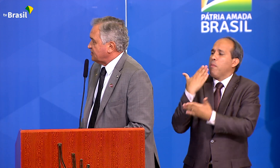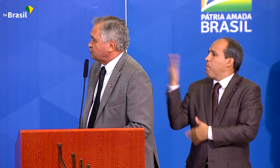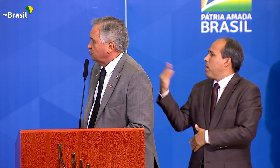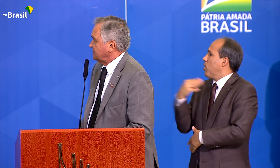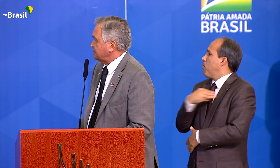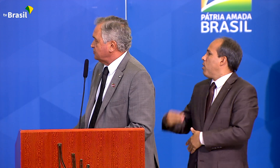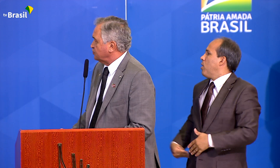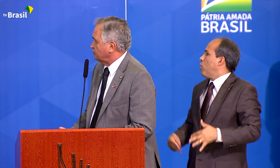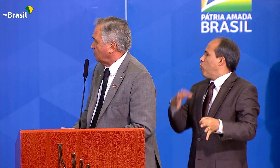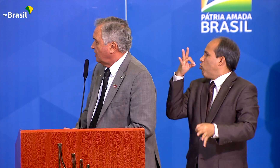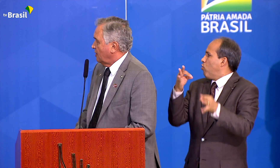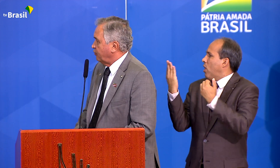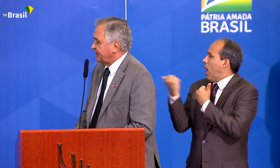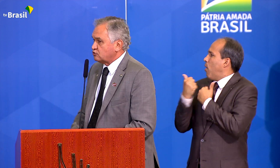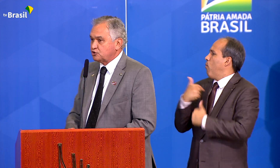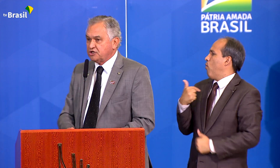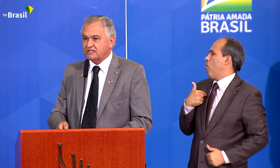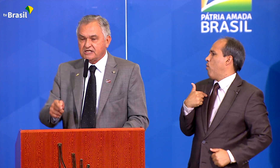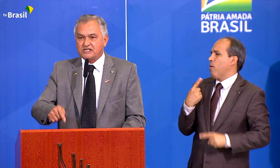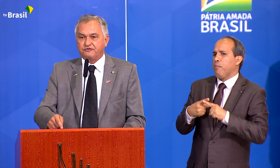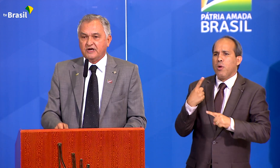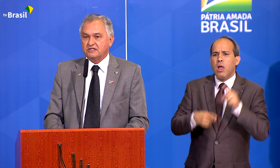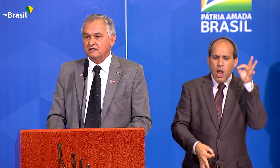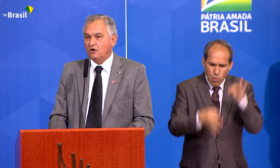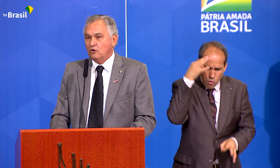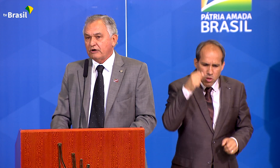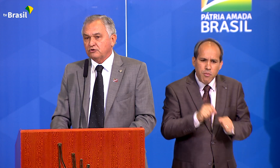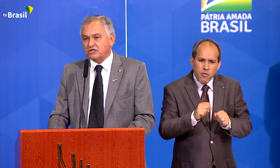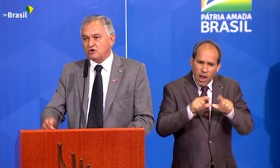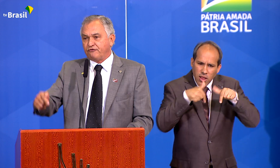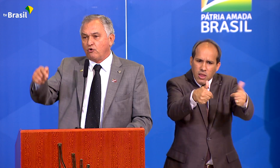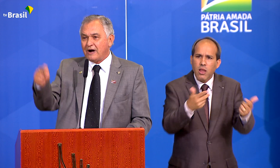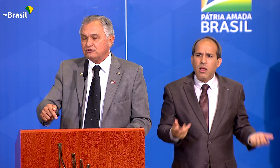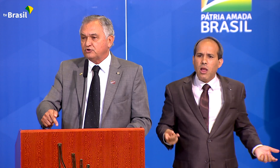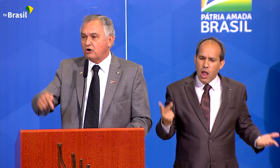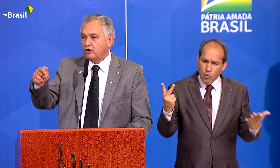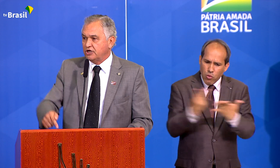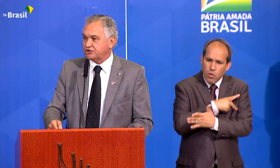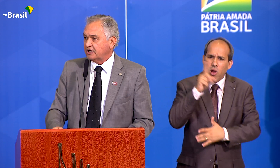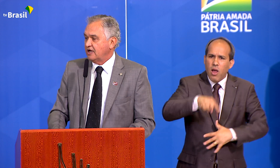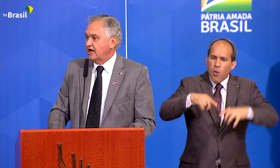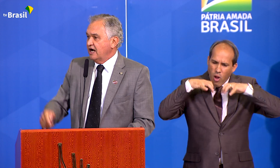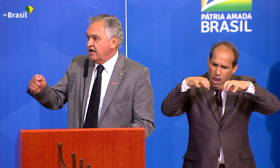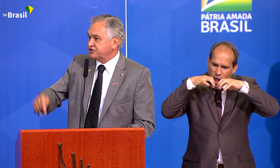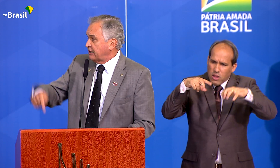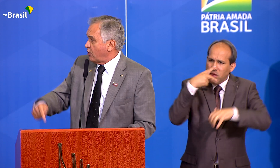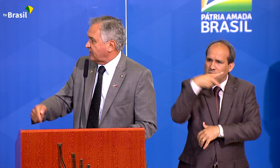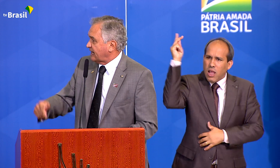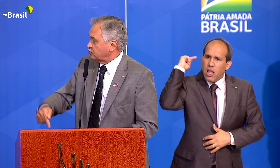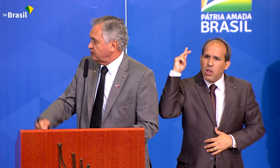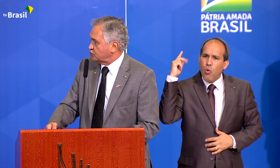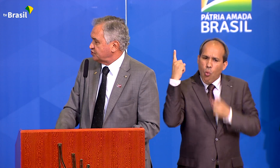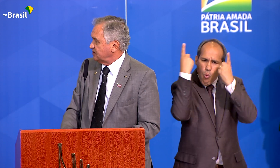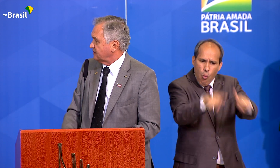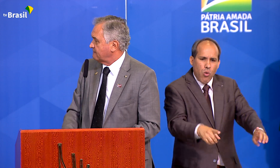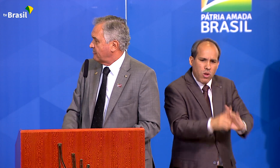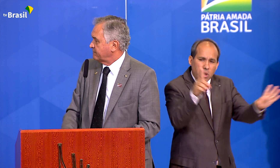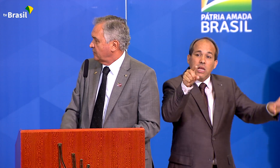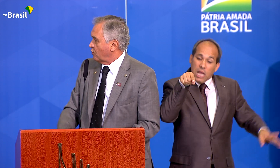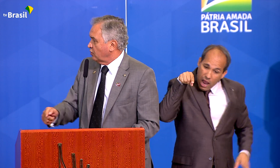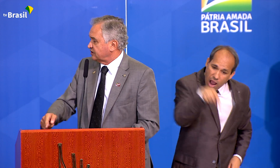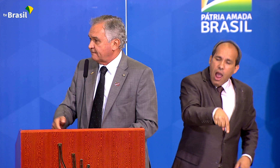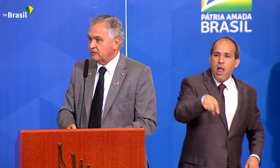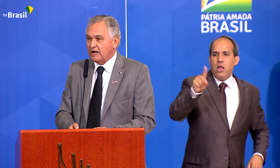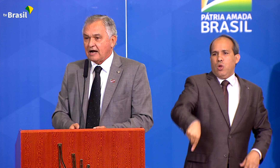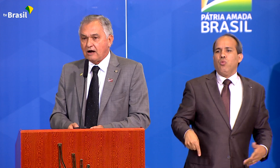Ministro da Justiça que nos ajude Nesse sentido porque a justiça tem que ser feita que aconteceu foi um ato terrorista antidemocrático isso